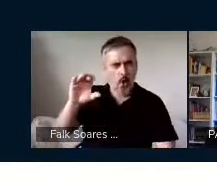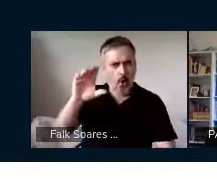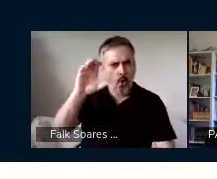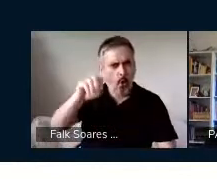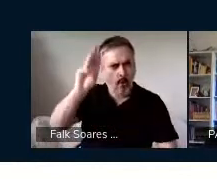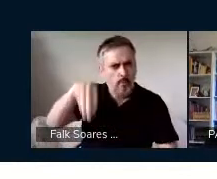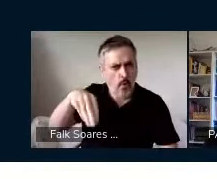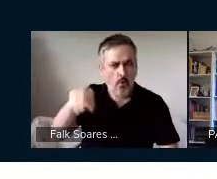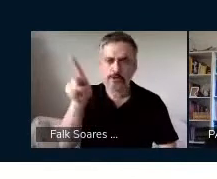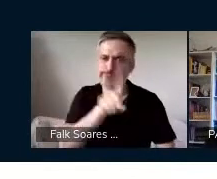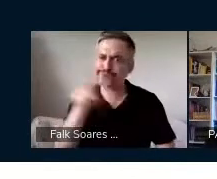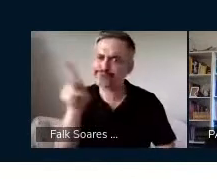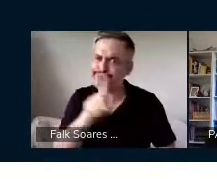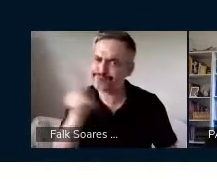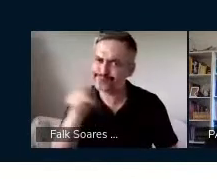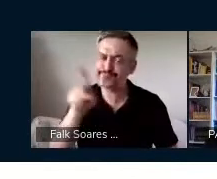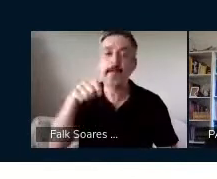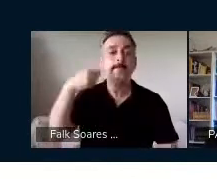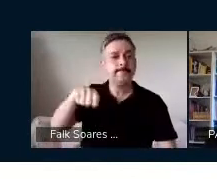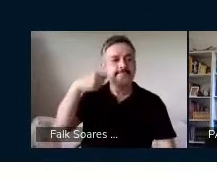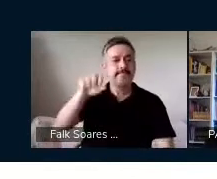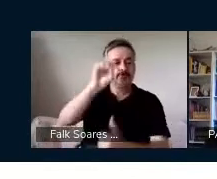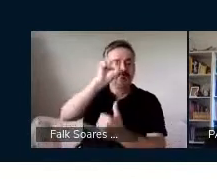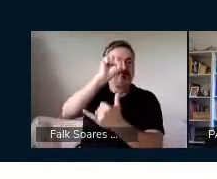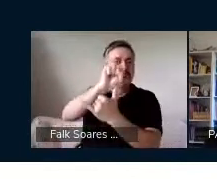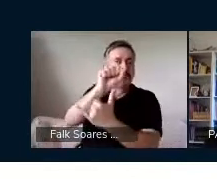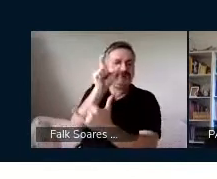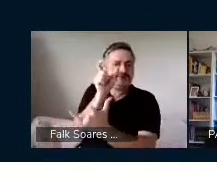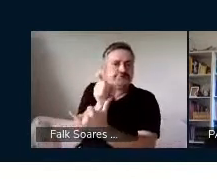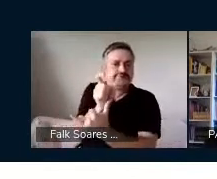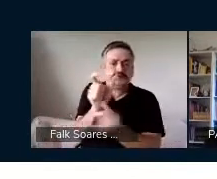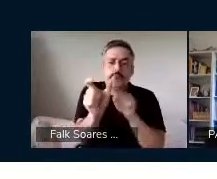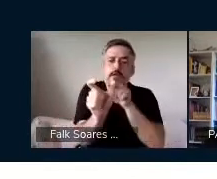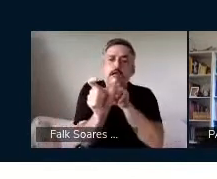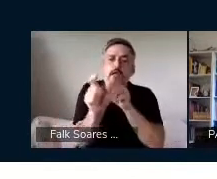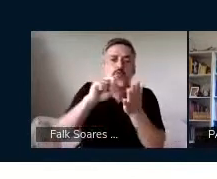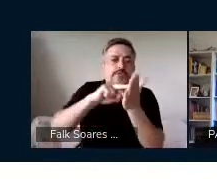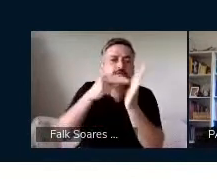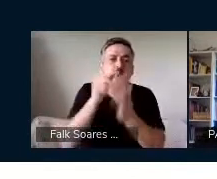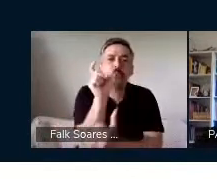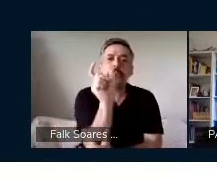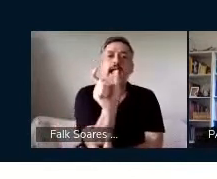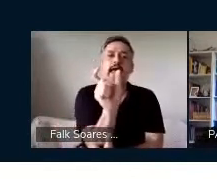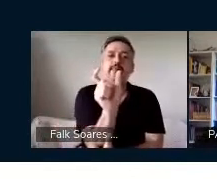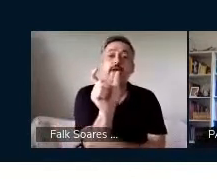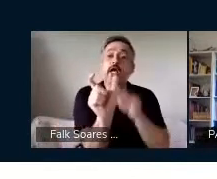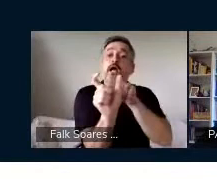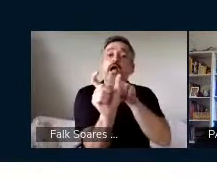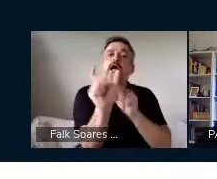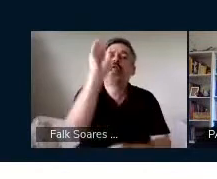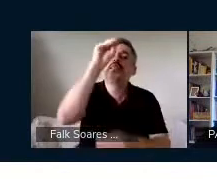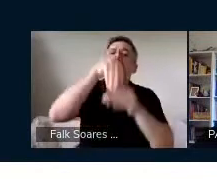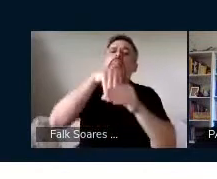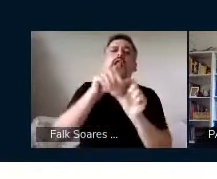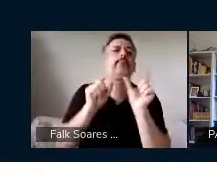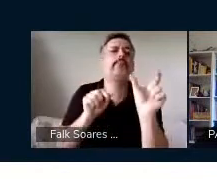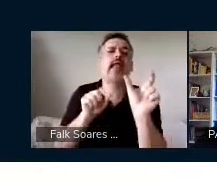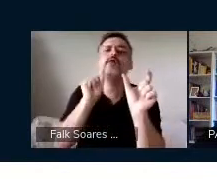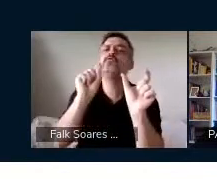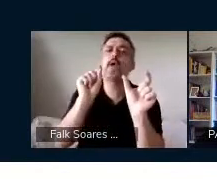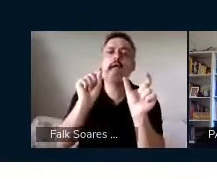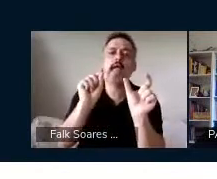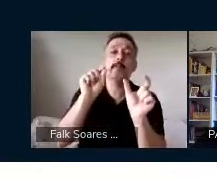simples ou sujeito composto, ou sujeito, ele tem